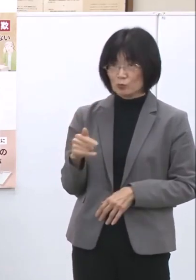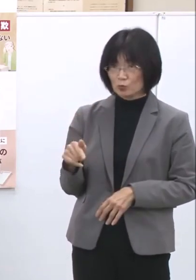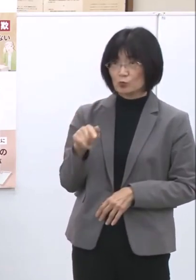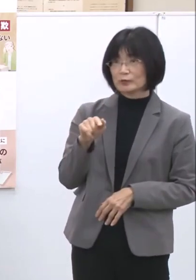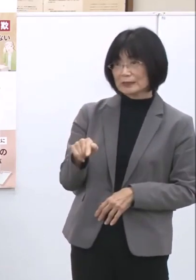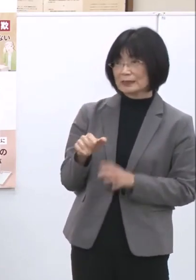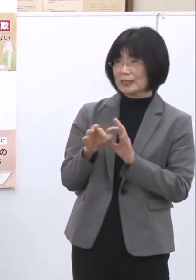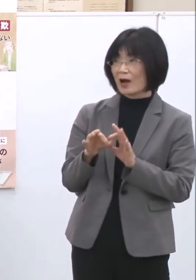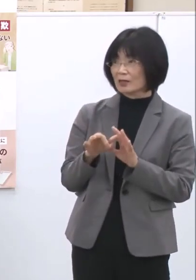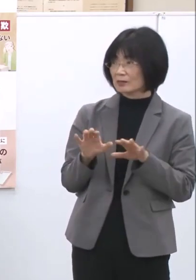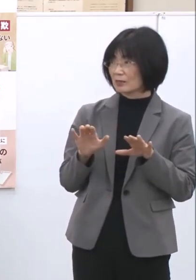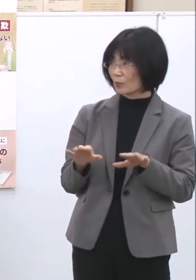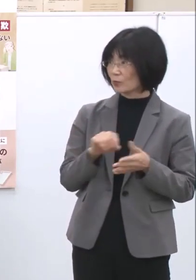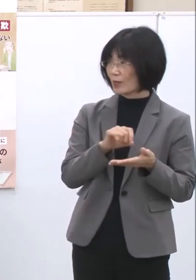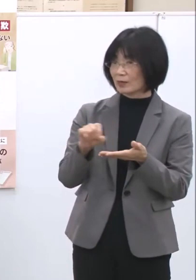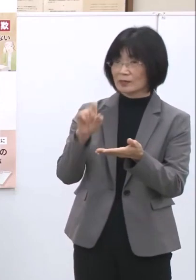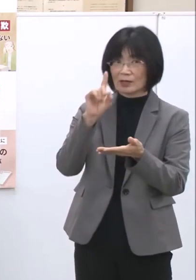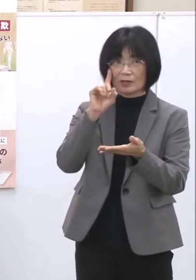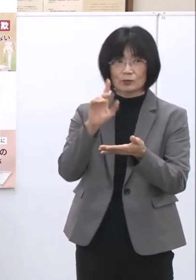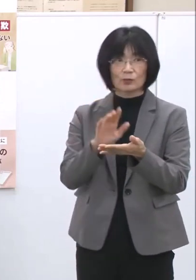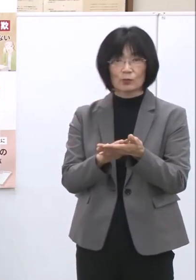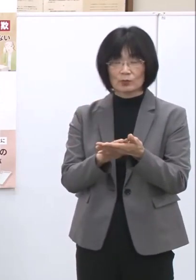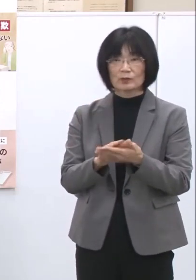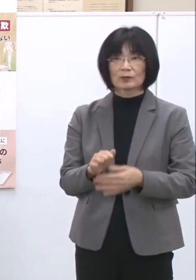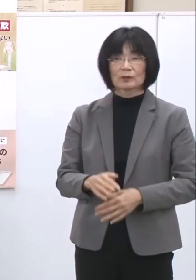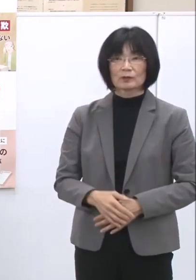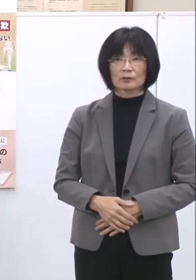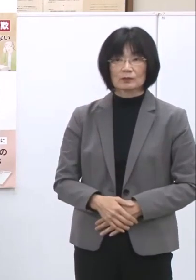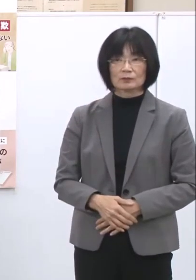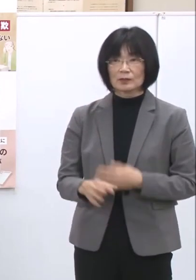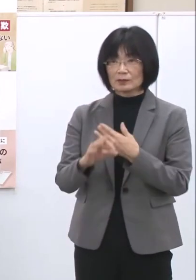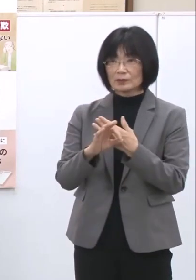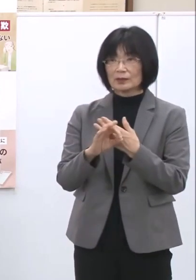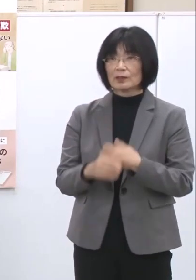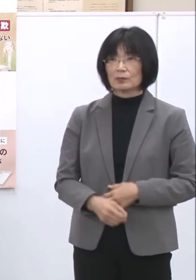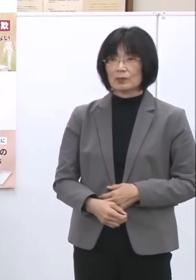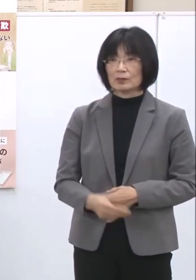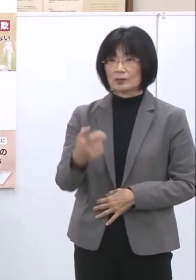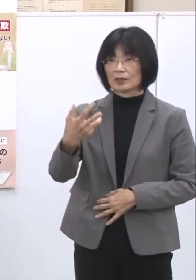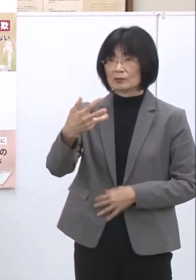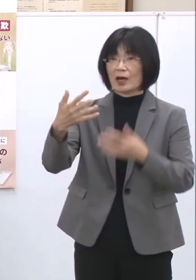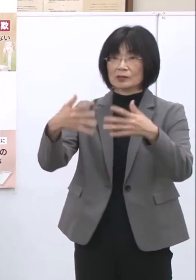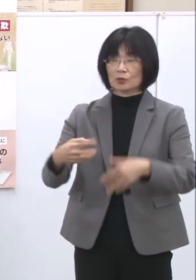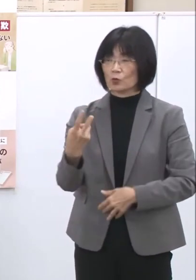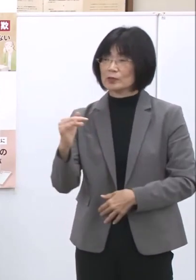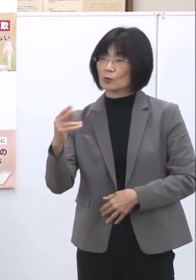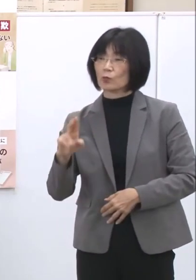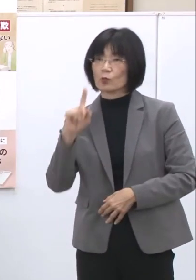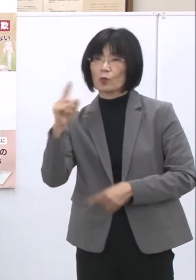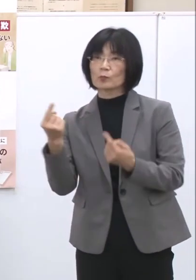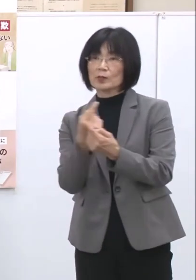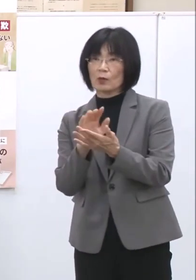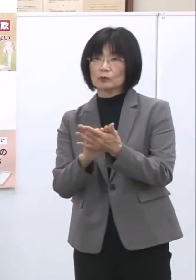られて、今日多分提言されるんだったと思うんですけども、これ例えば78条の2項の見直しであったりとか、